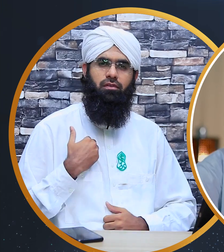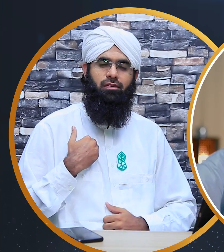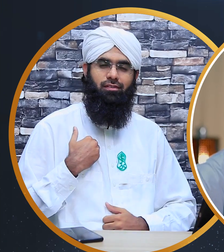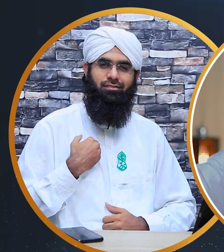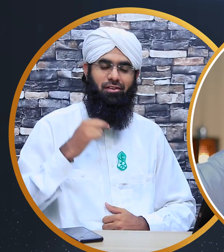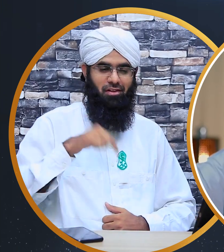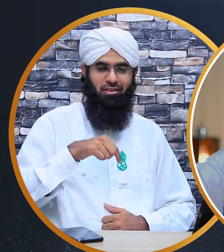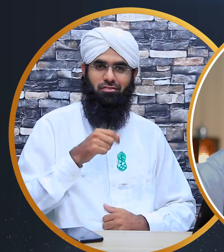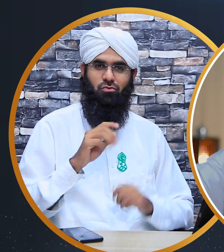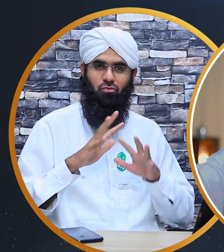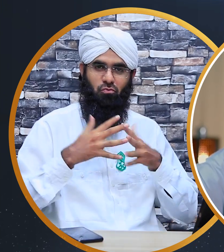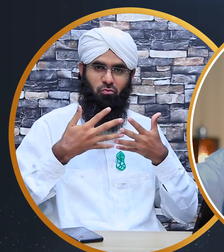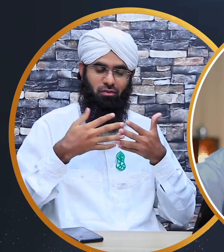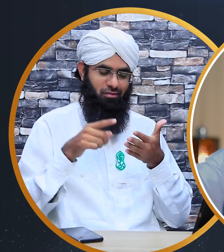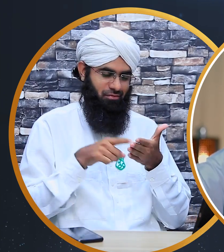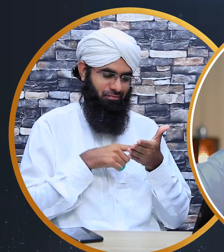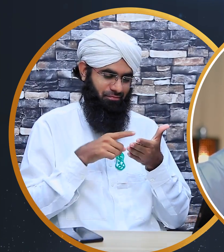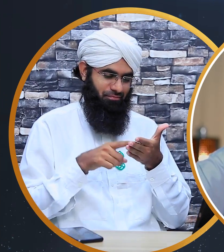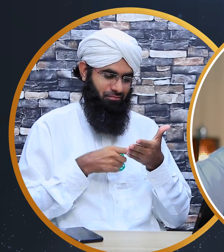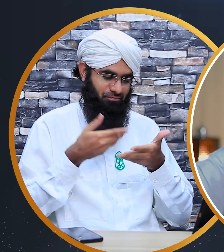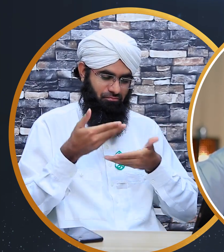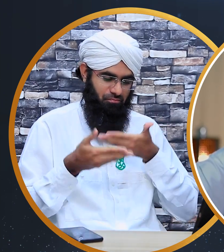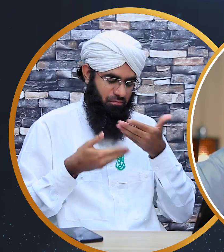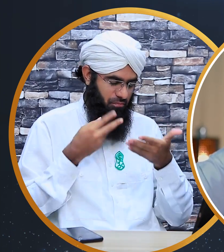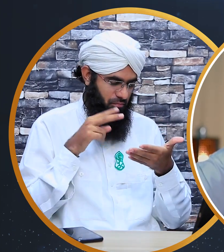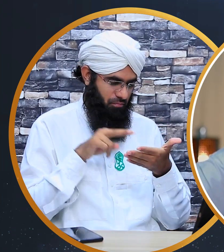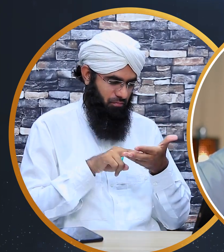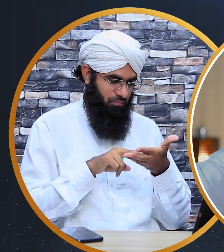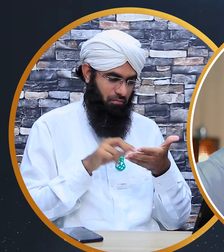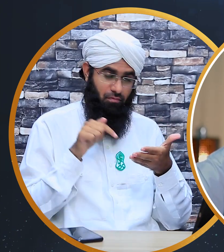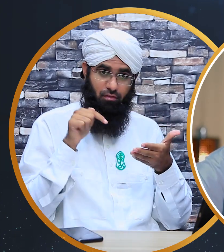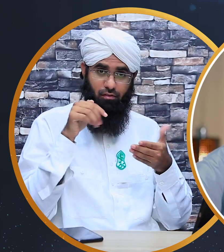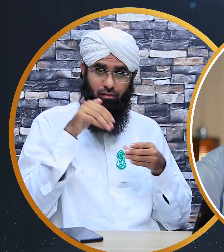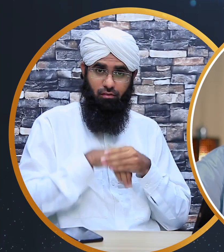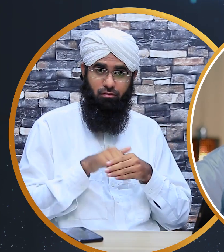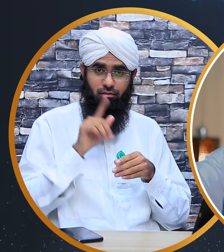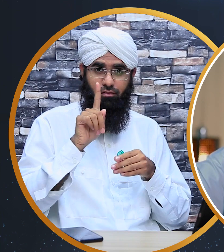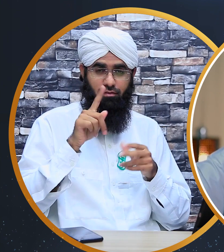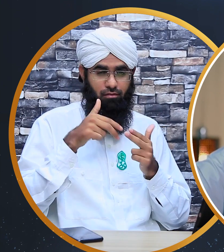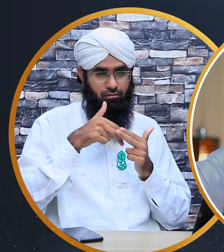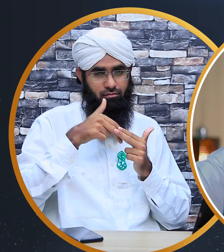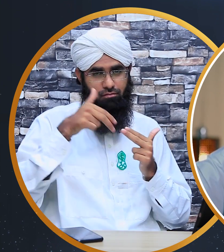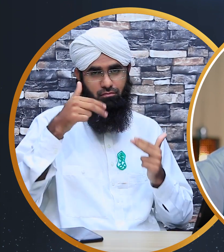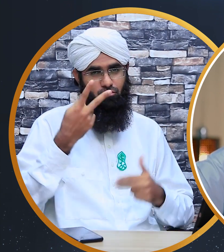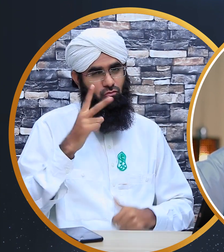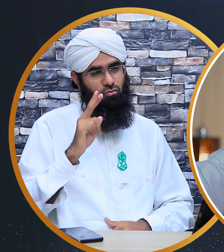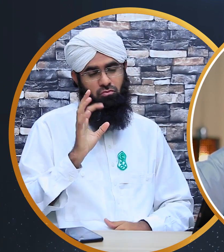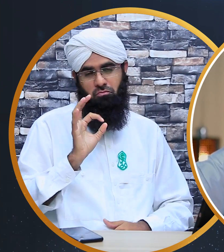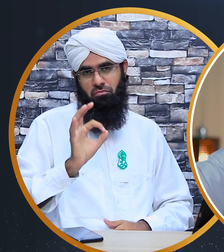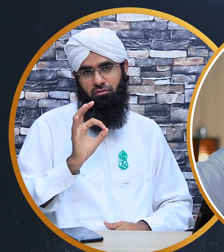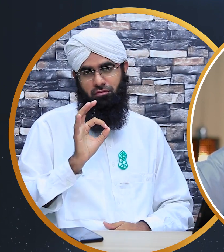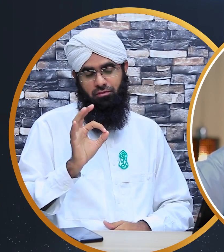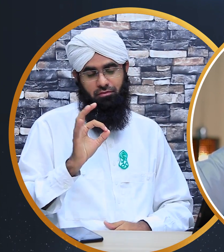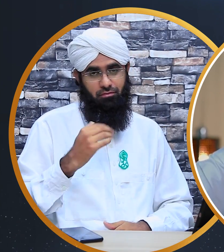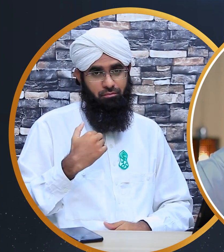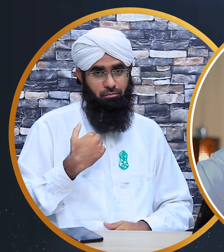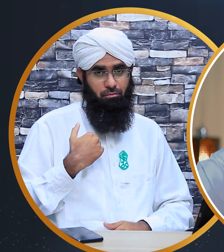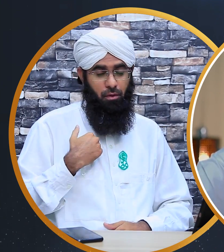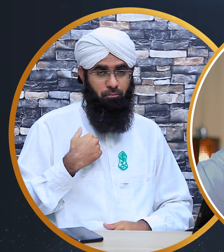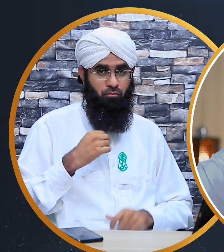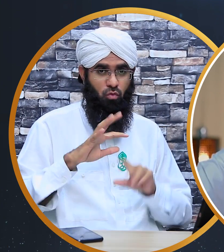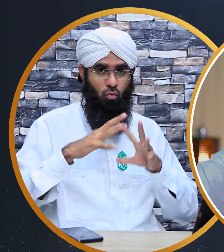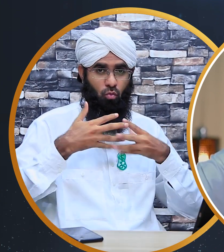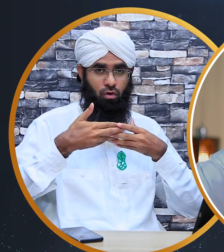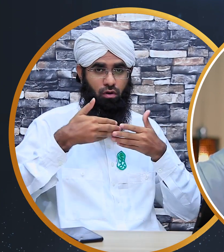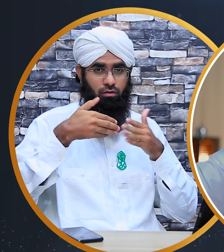ناظرین، میں تفسیر قرآن صراط الجنان پڑھ رہا تھا اور ایک بڑا شاندار واقعہ مجھے پڑھنے کو ملا۔ قرآن پاک کی ایک